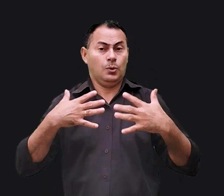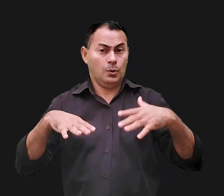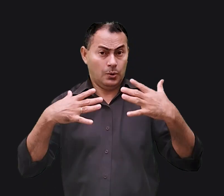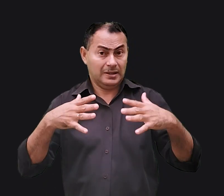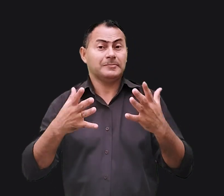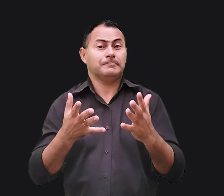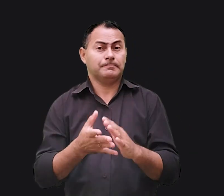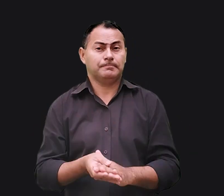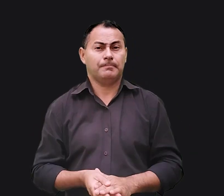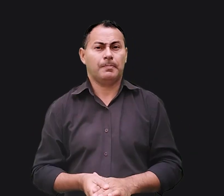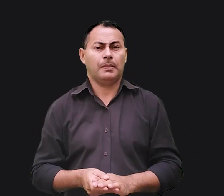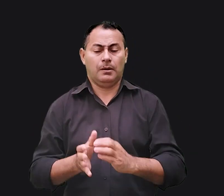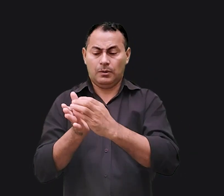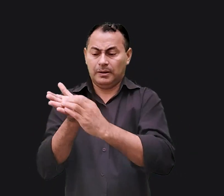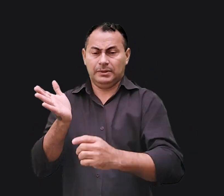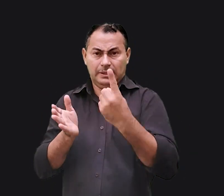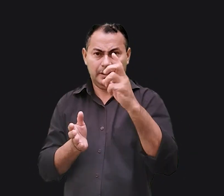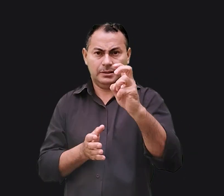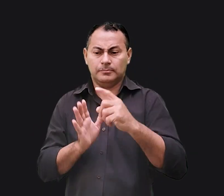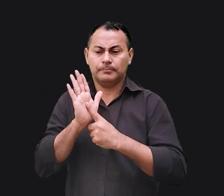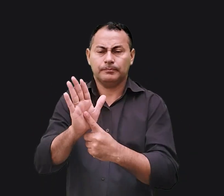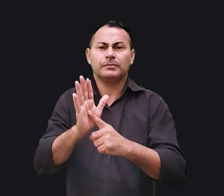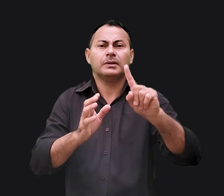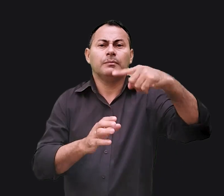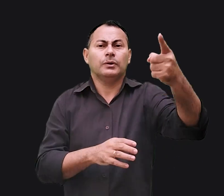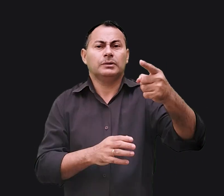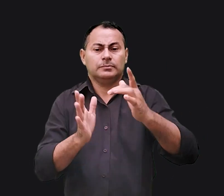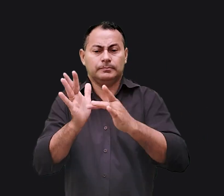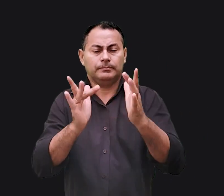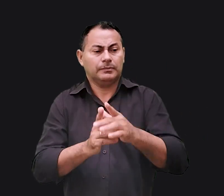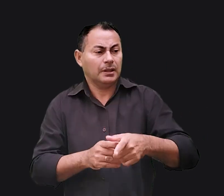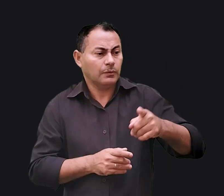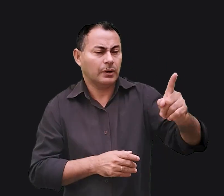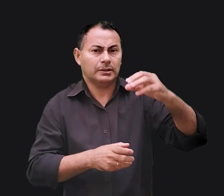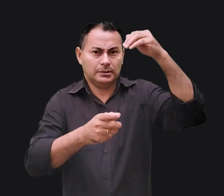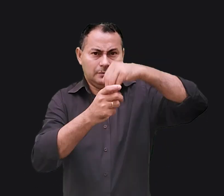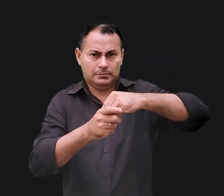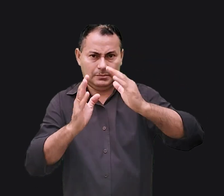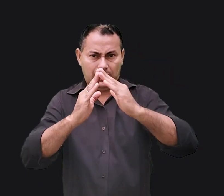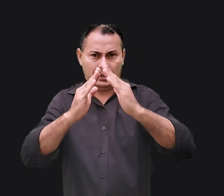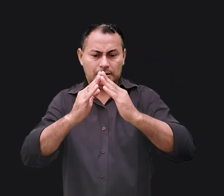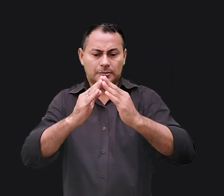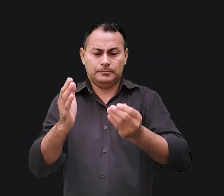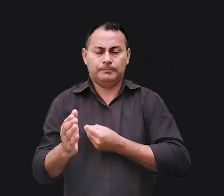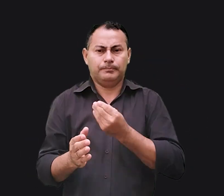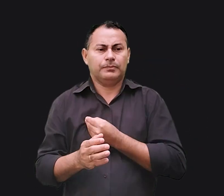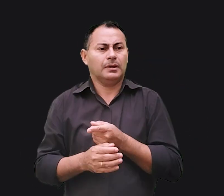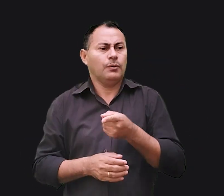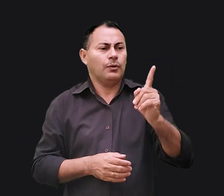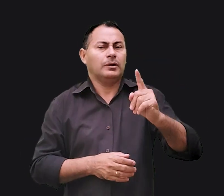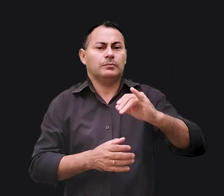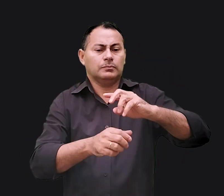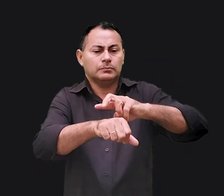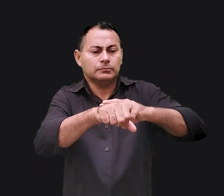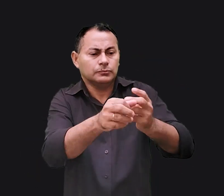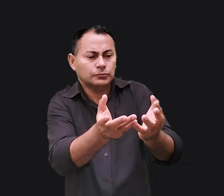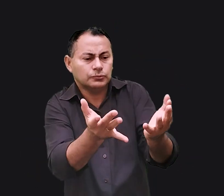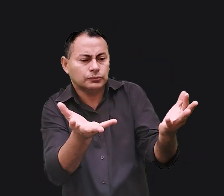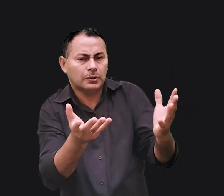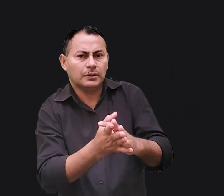empolgante. O capítulo 15 relata que depois disso Jesus saiu de dentro da casa em que estavam, foi para o jardim e puxando o galho